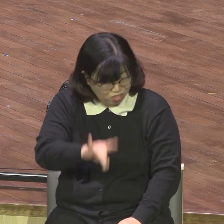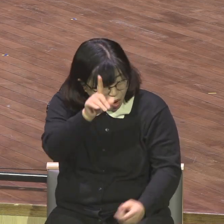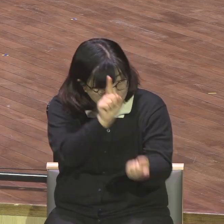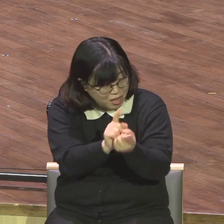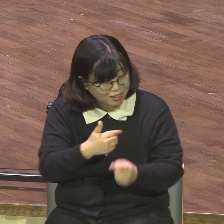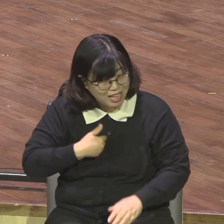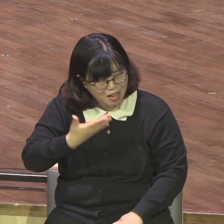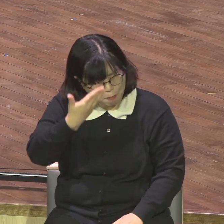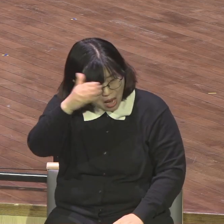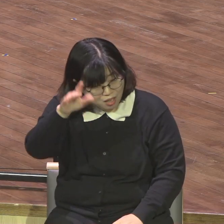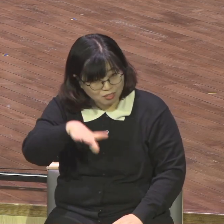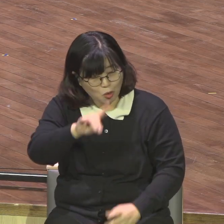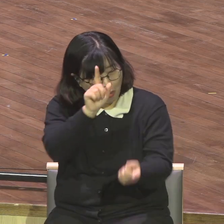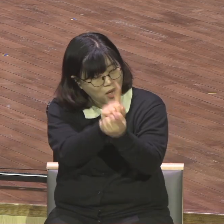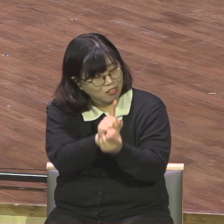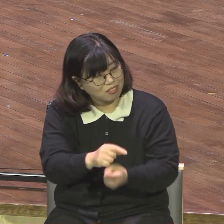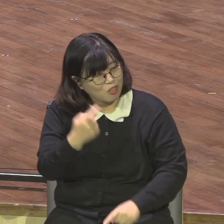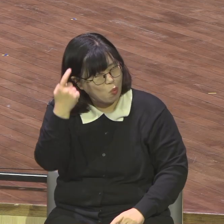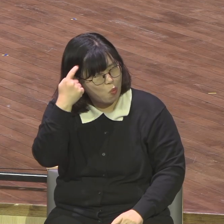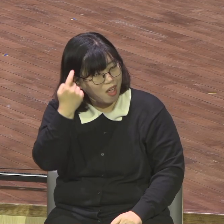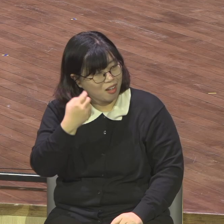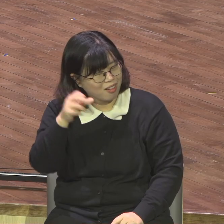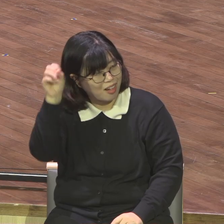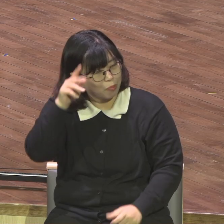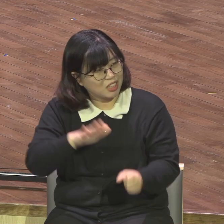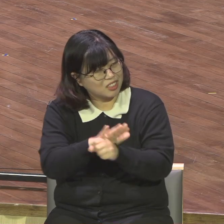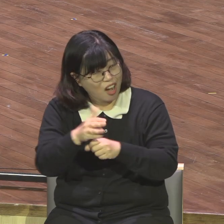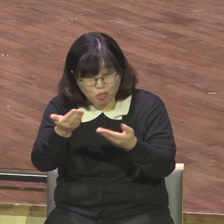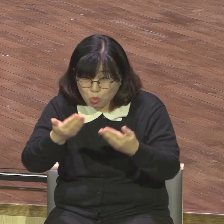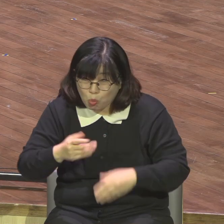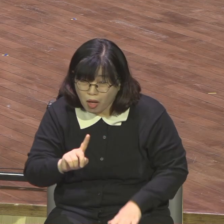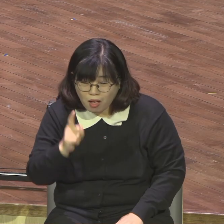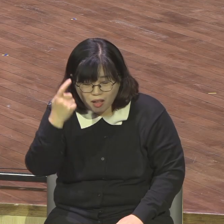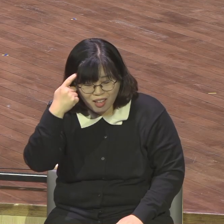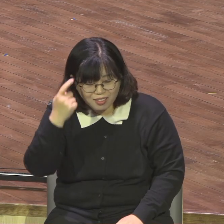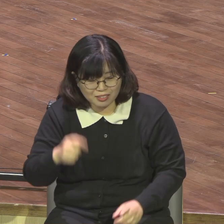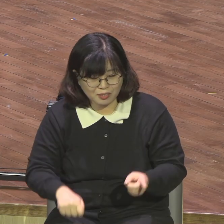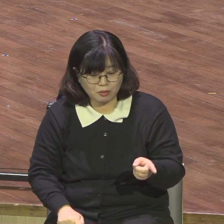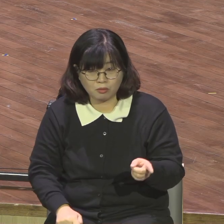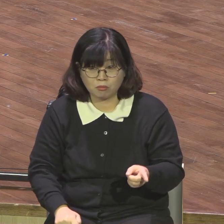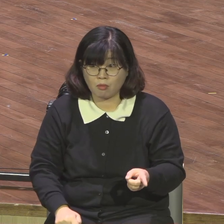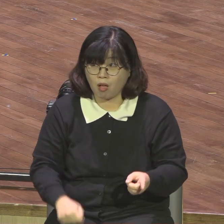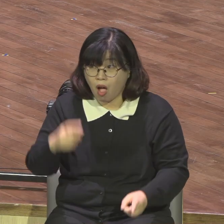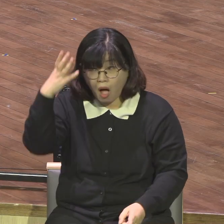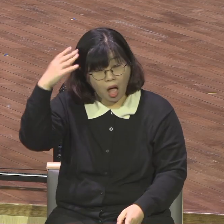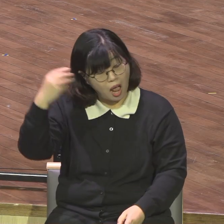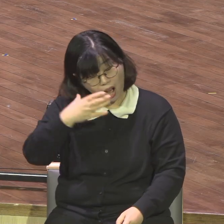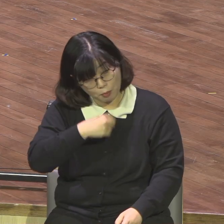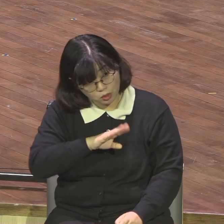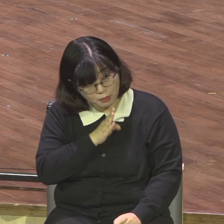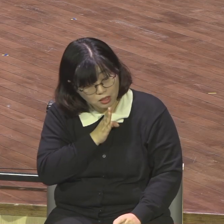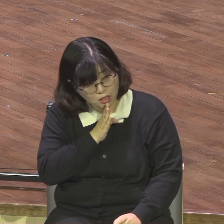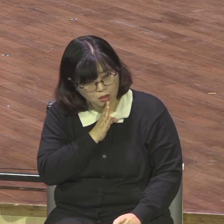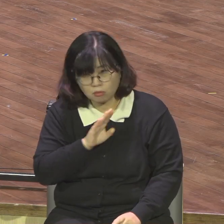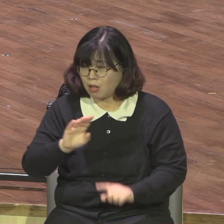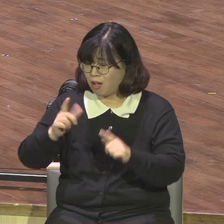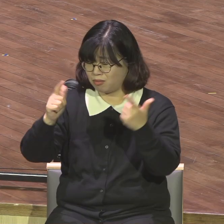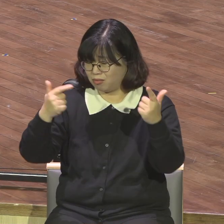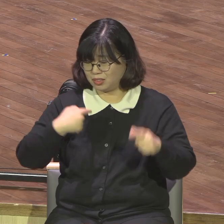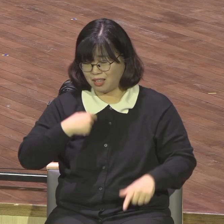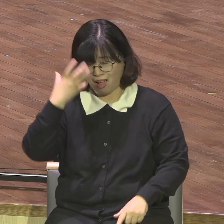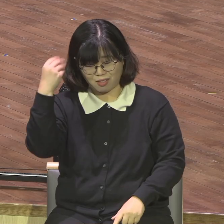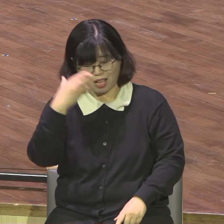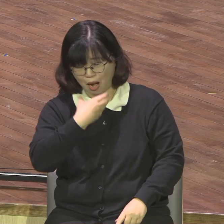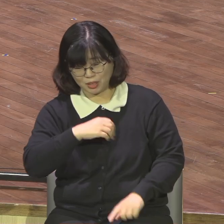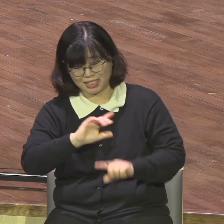혹시 할아버지 산타예요? 아니 그러면 왜 저희들에게 선물을 주시는 거예요? 내가